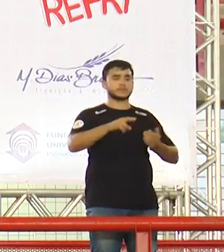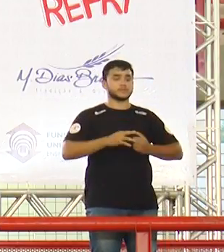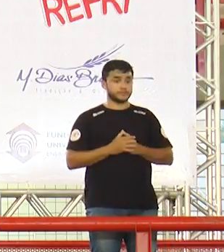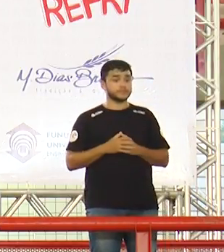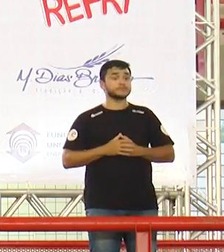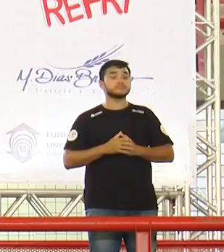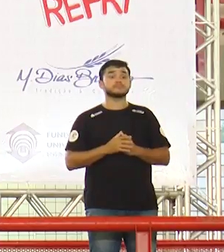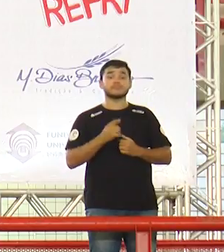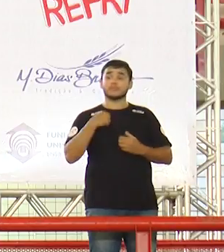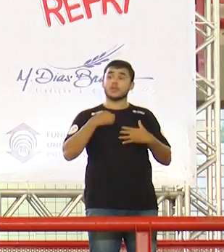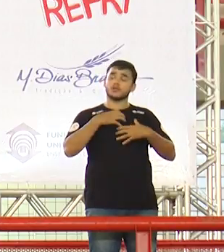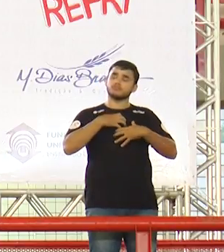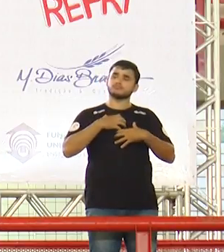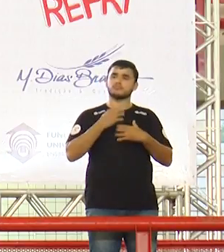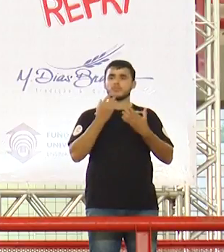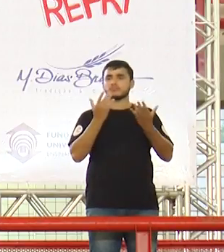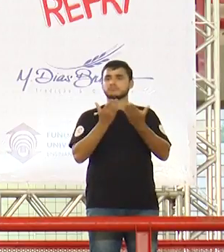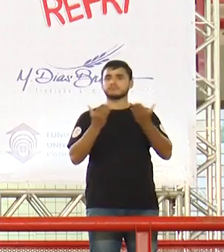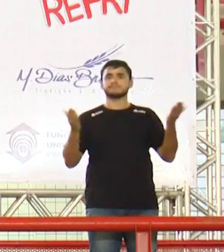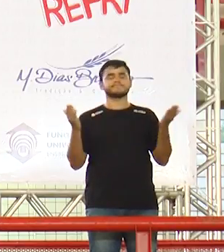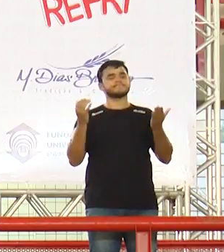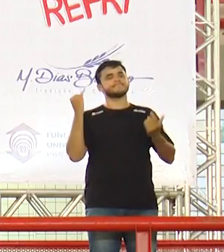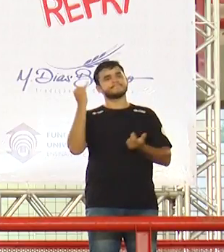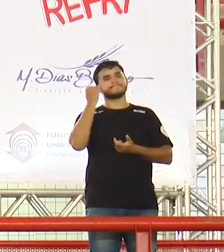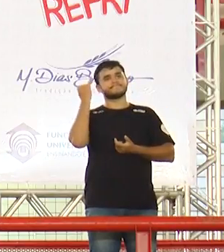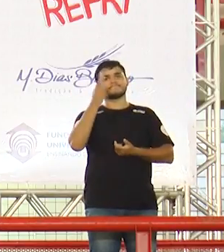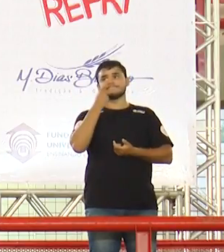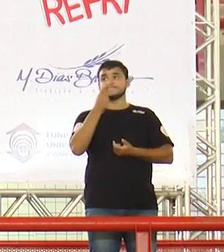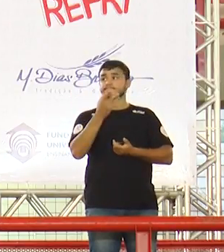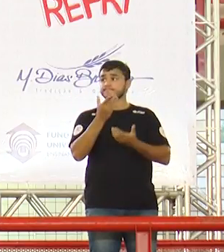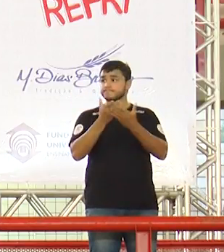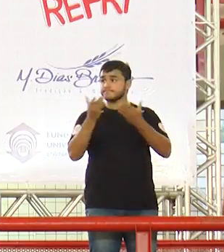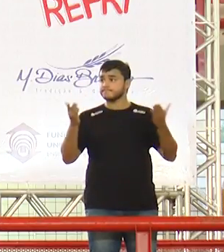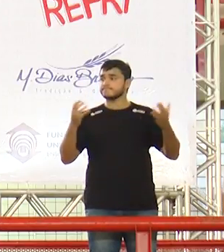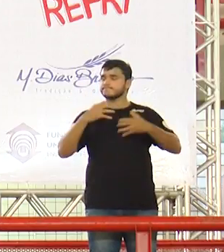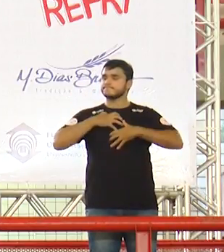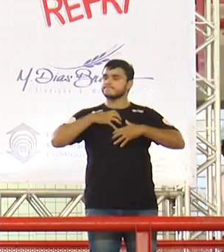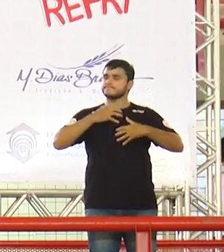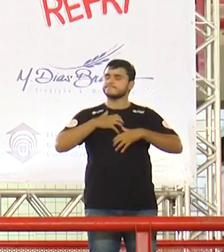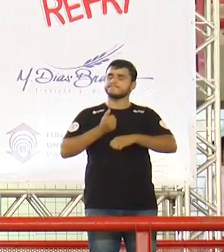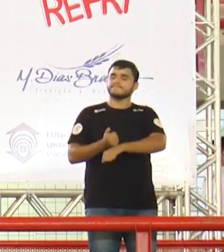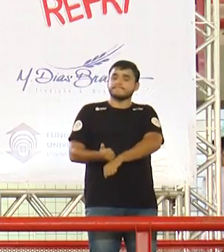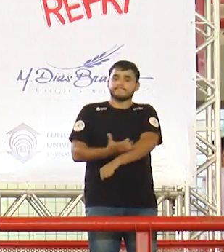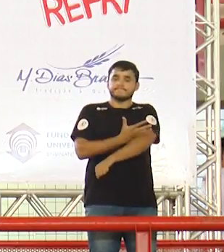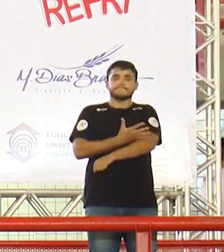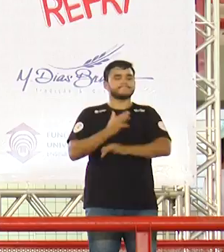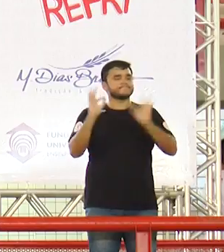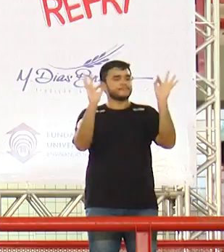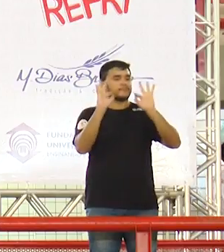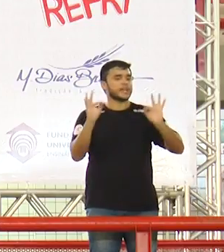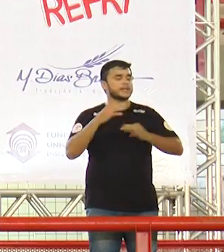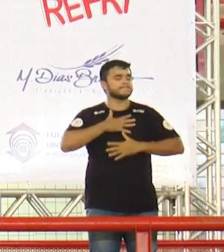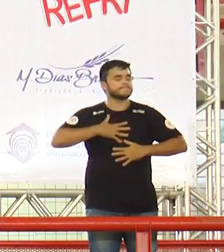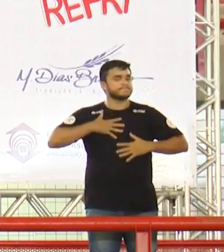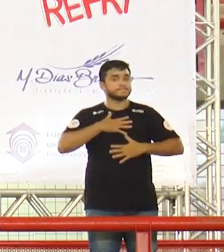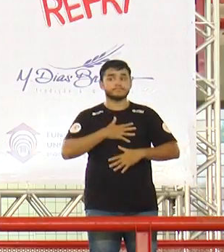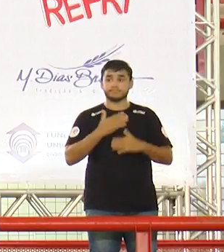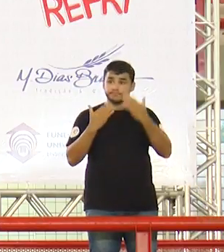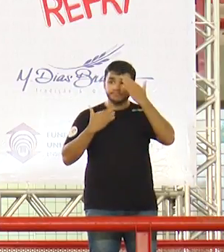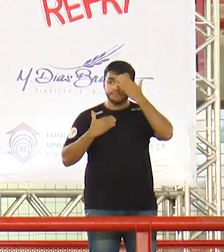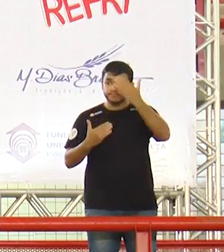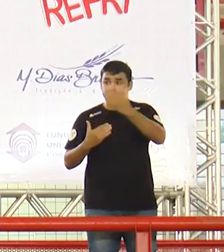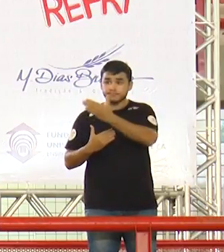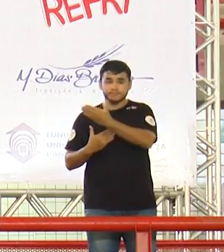dizer outra coisa neste momento único, senão da minha emoção, da minha felicidade, e agradecer